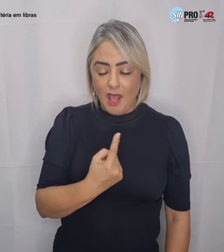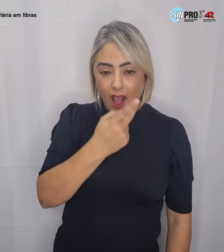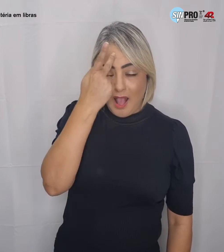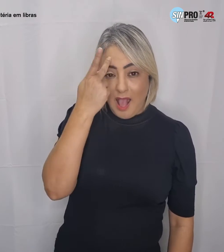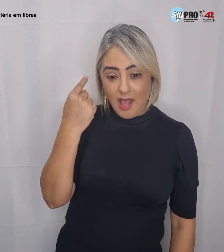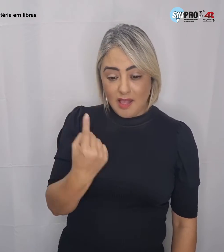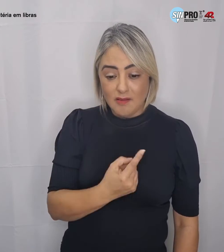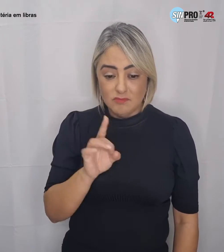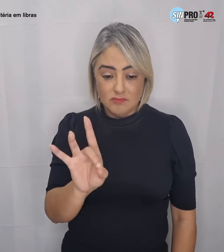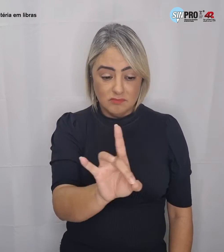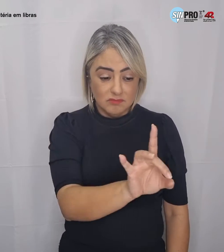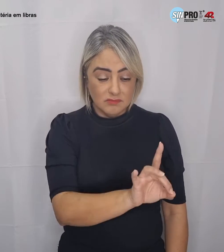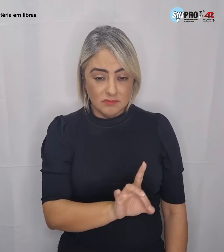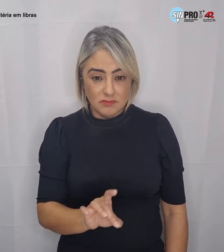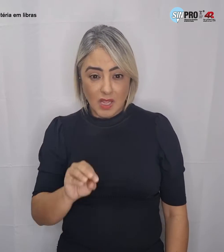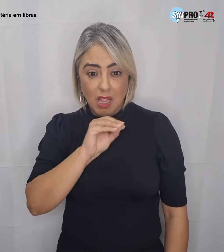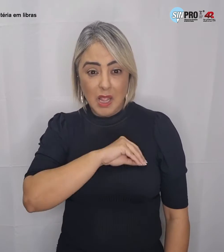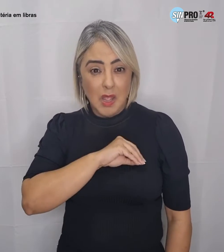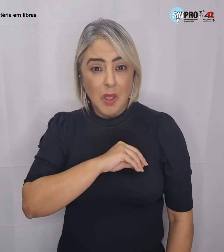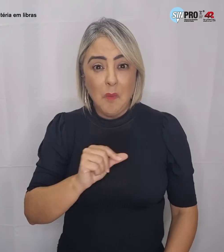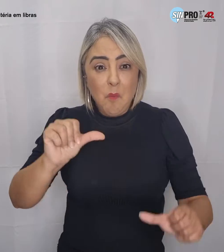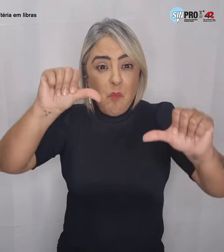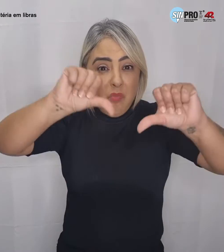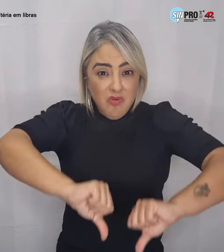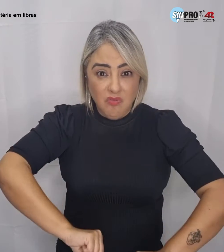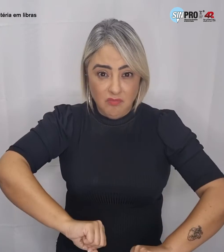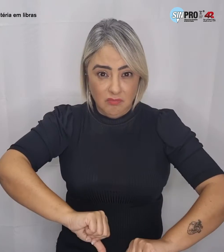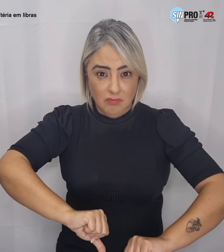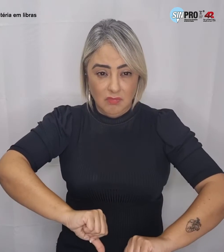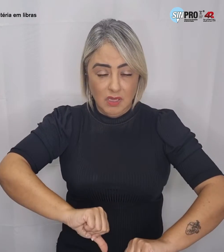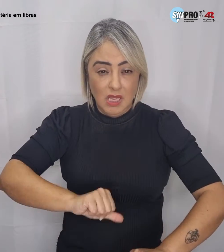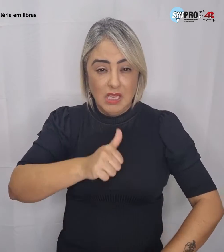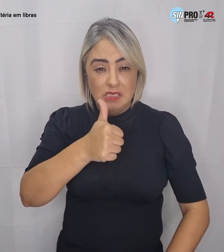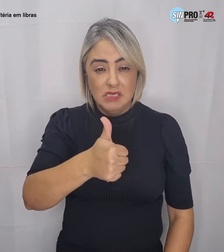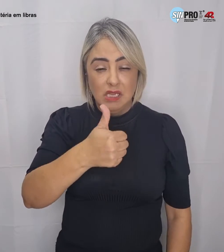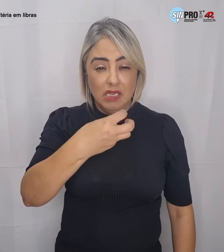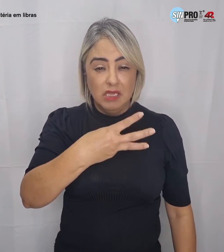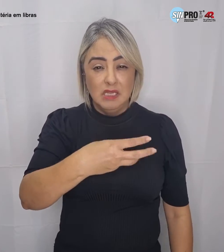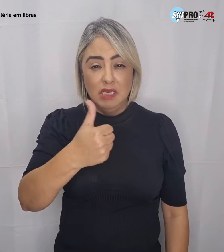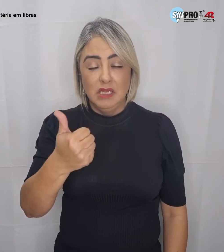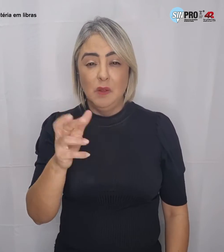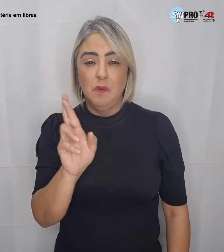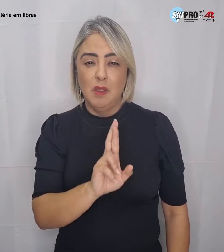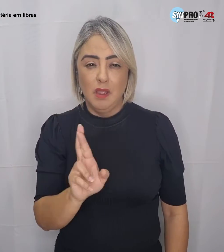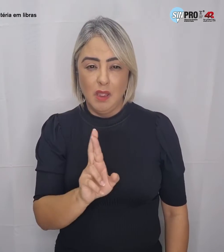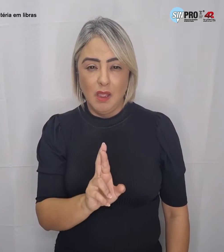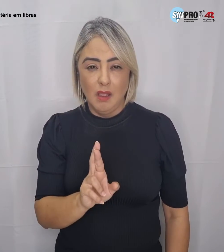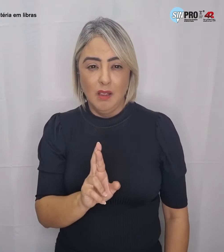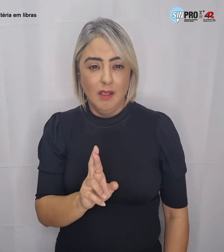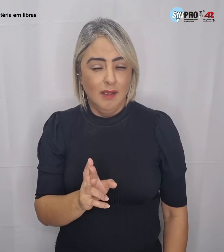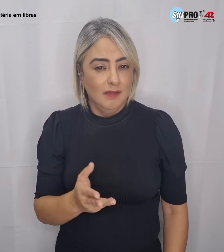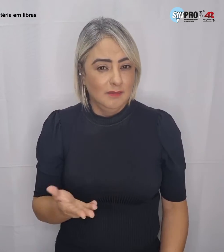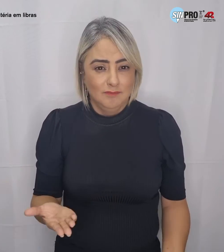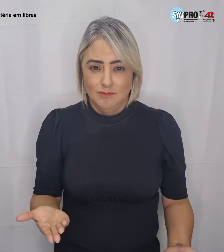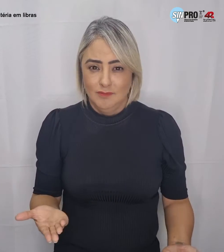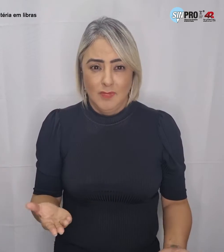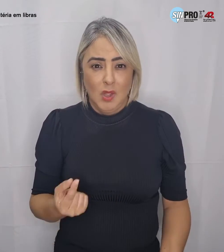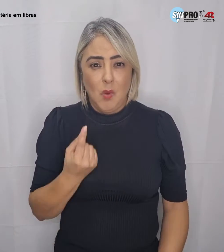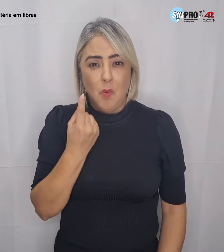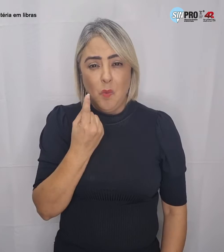Individualmente, seus rendimentos são ainda menores, R$ 131,00, praticamente um